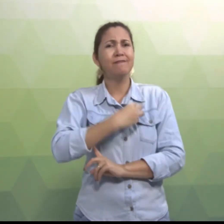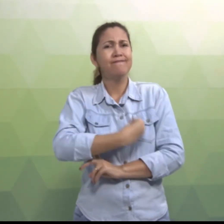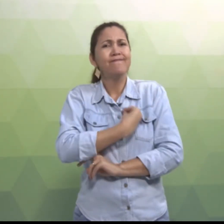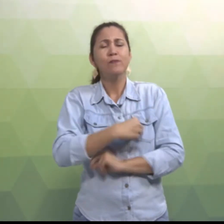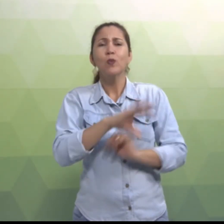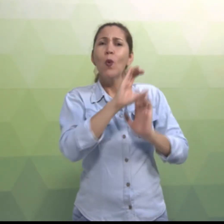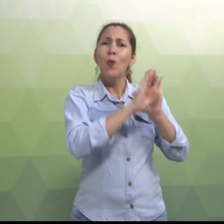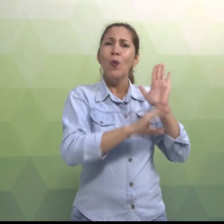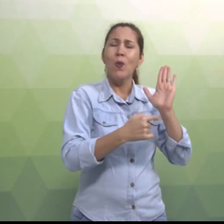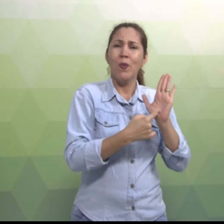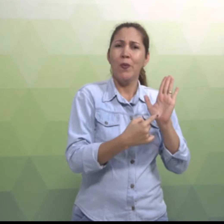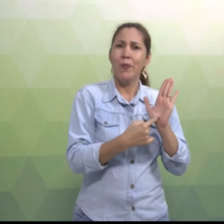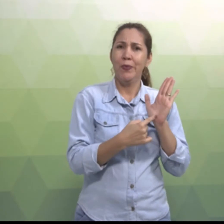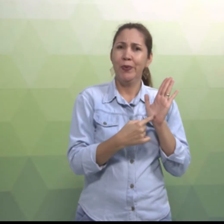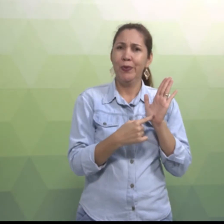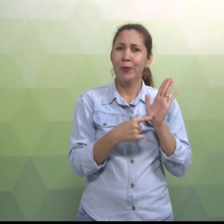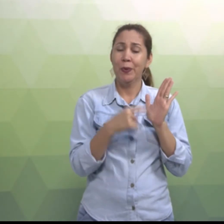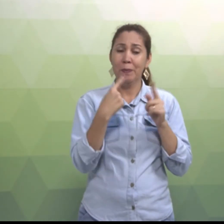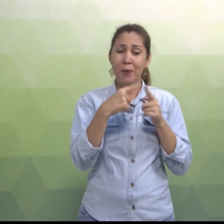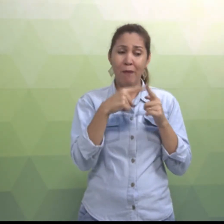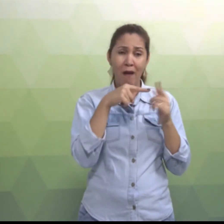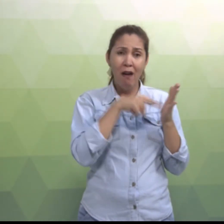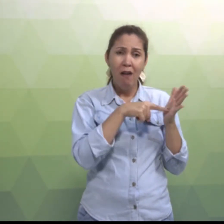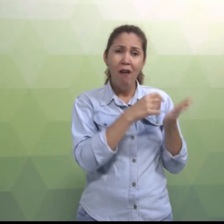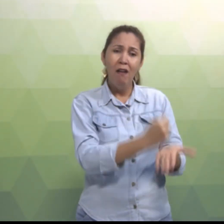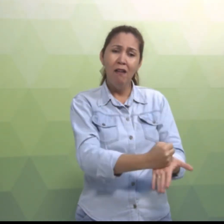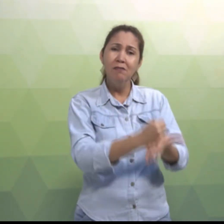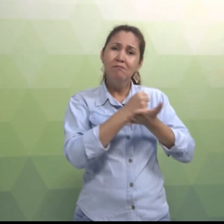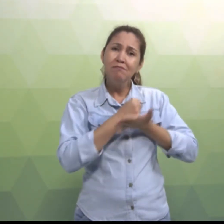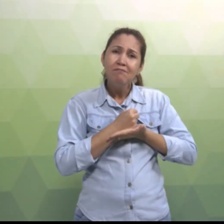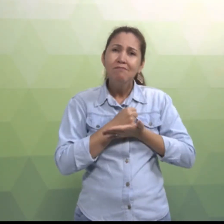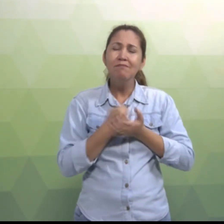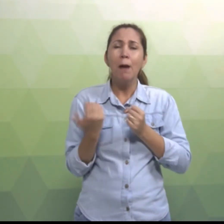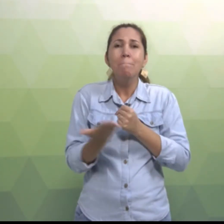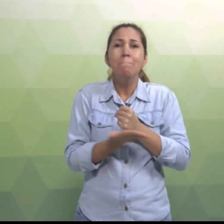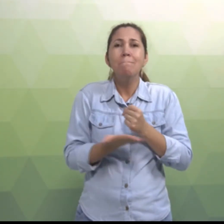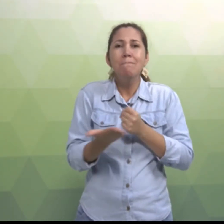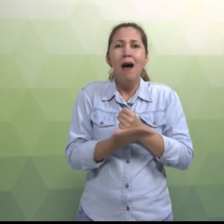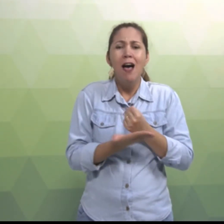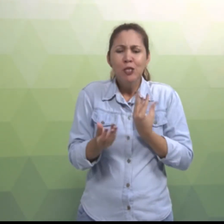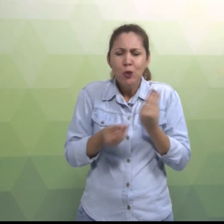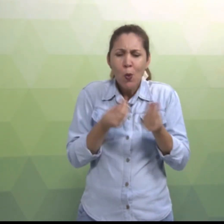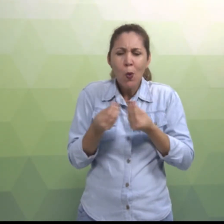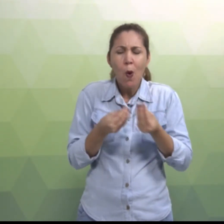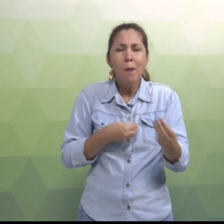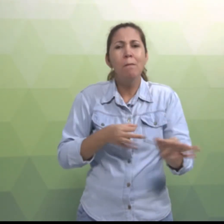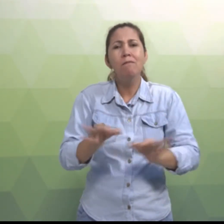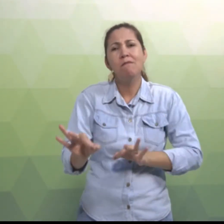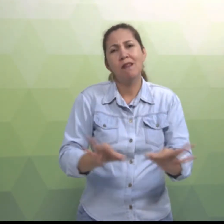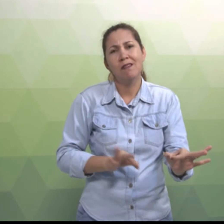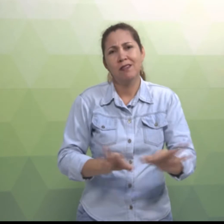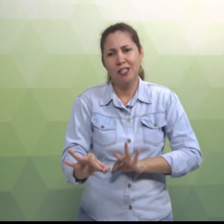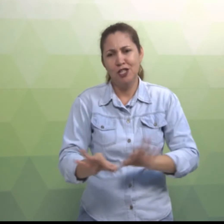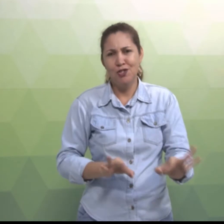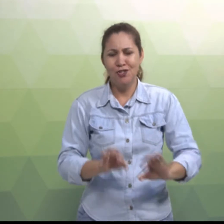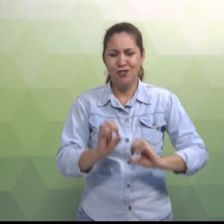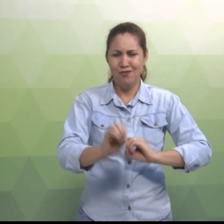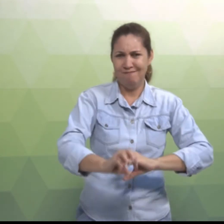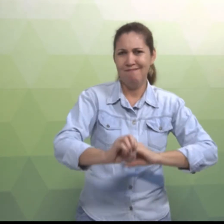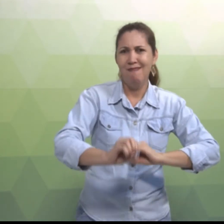extrema relevância no currículo, deve existir no currículo, porque vai embasar o trabalho, o